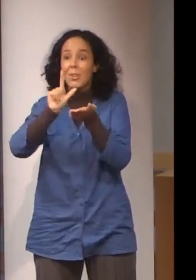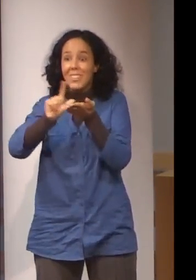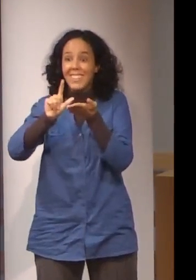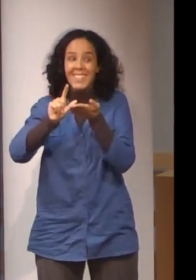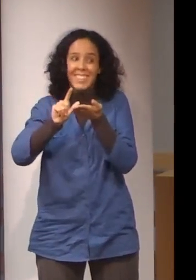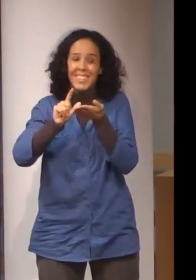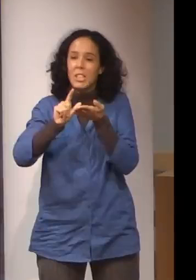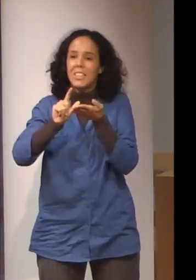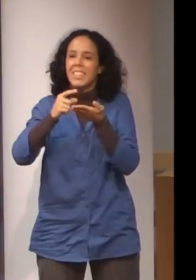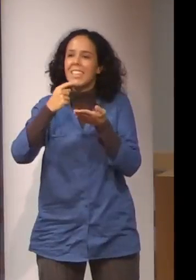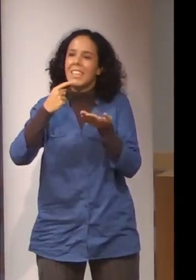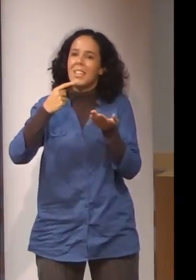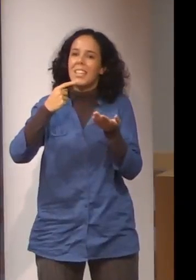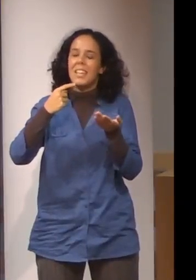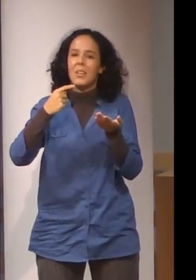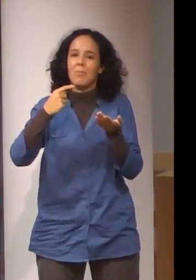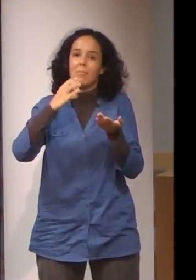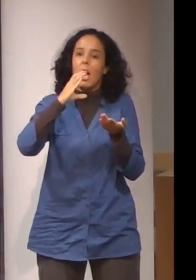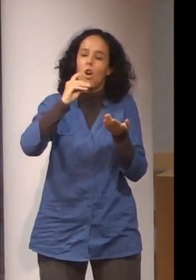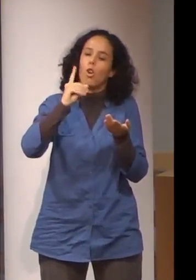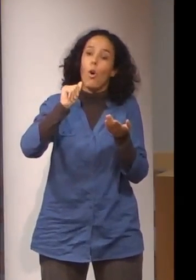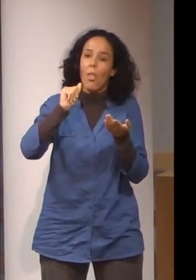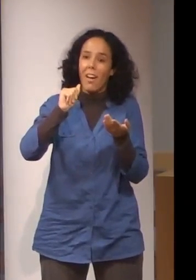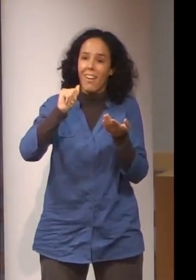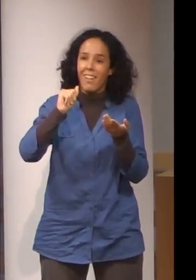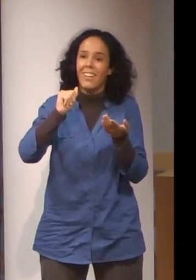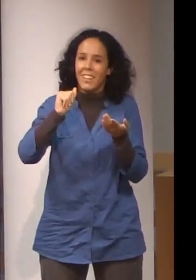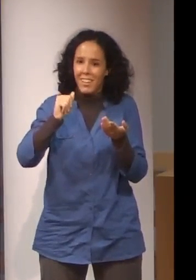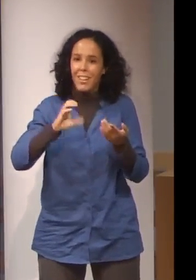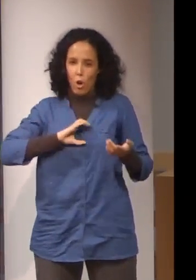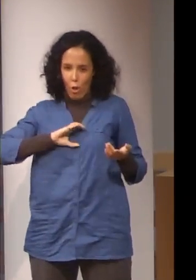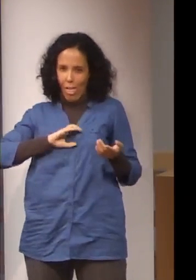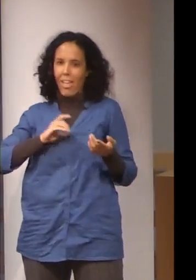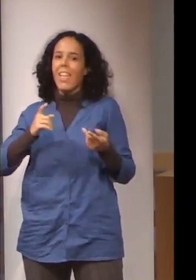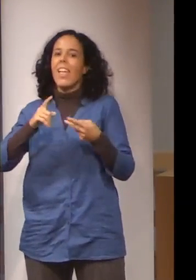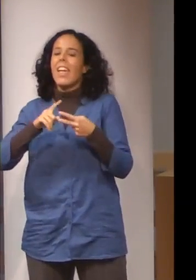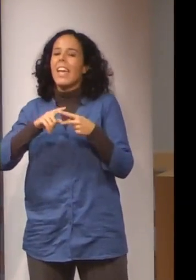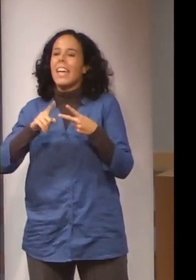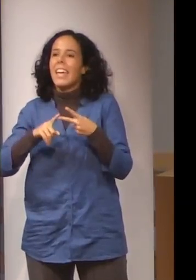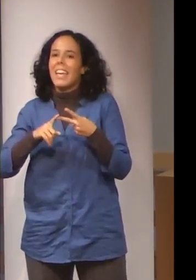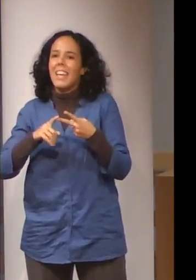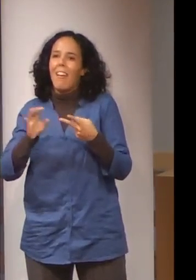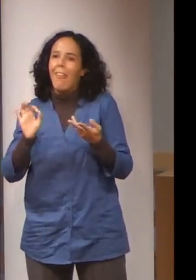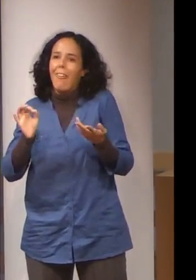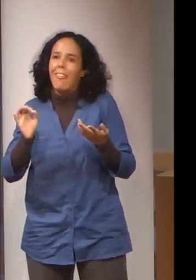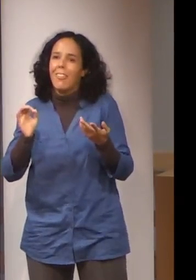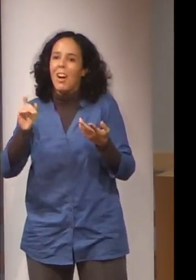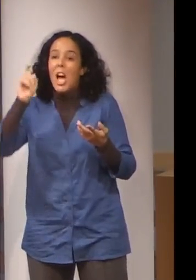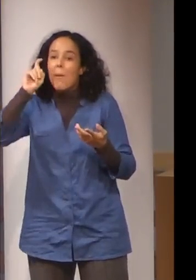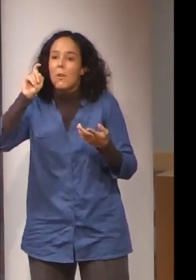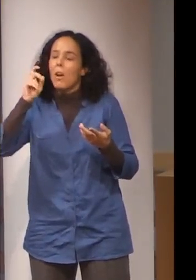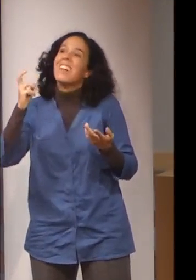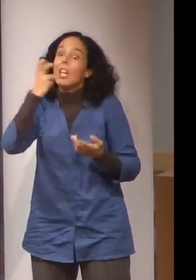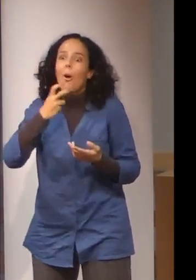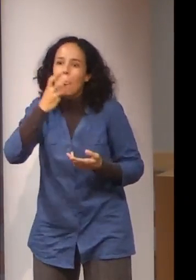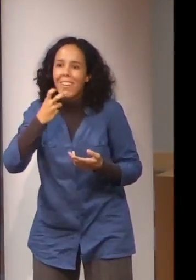Y en algunas ocasiones, en estos contextos, se critica el hecho de que se hable mal de lo que es la